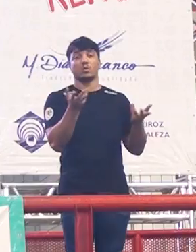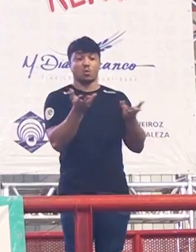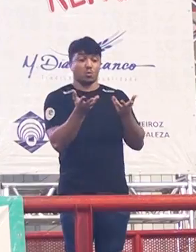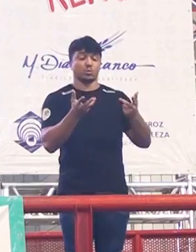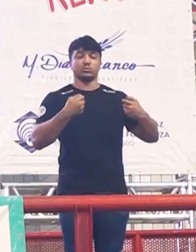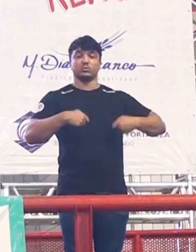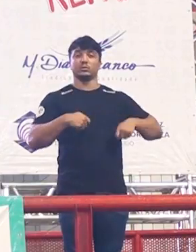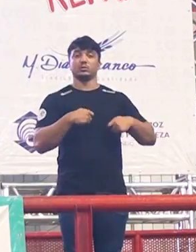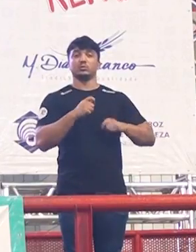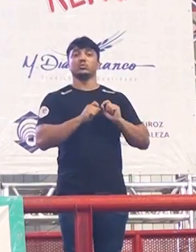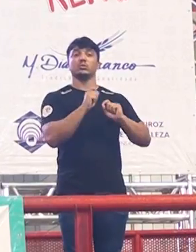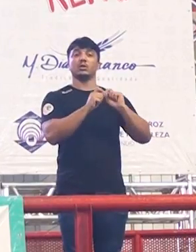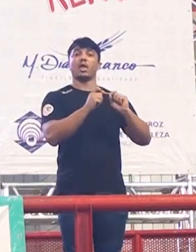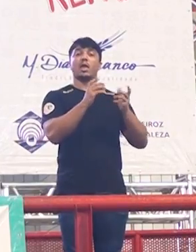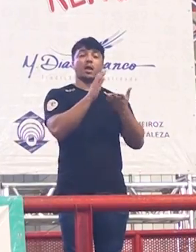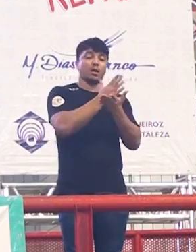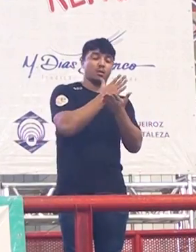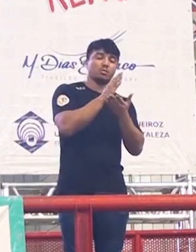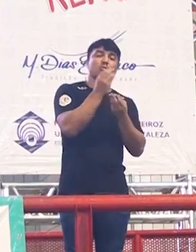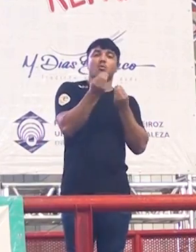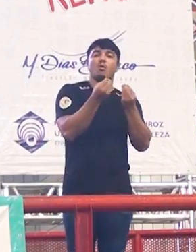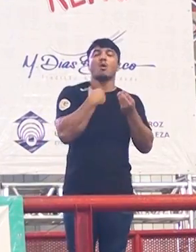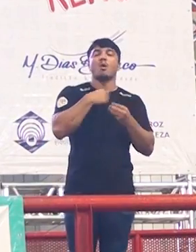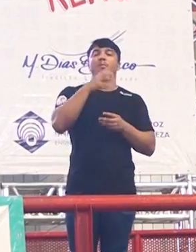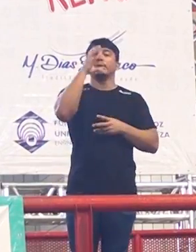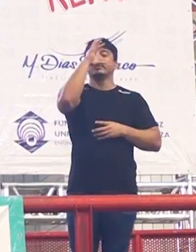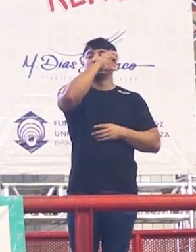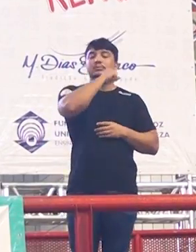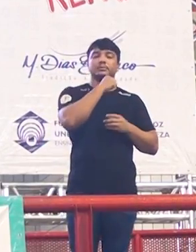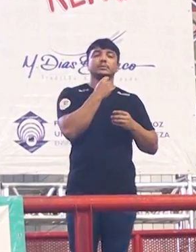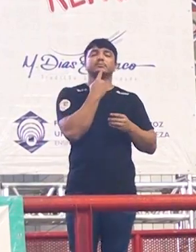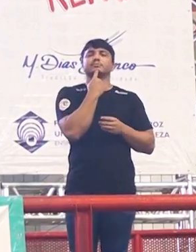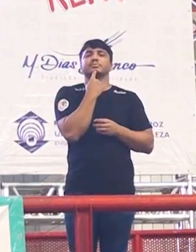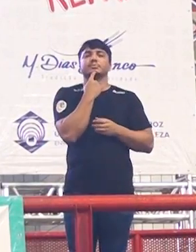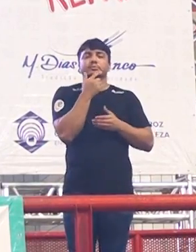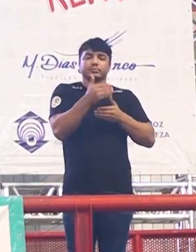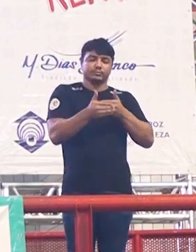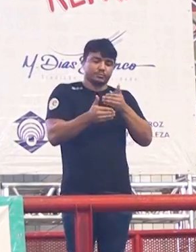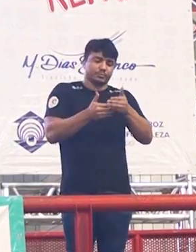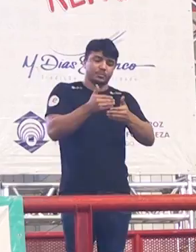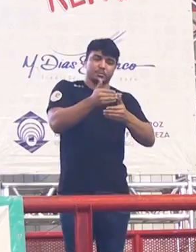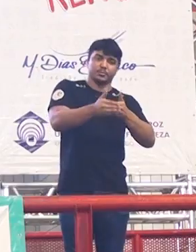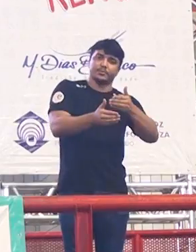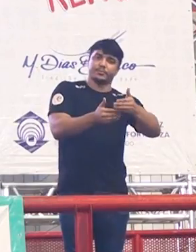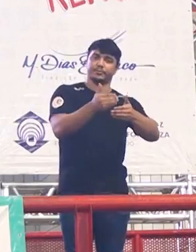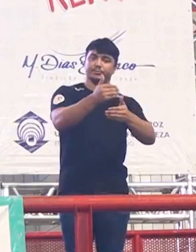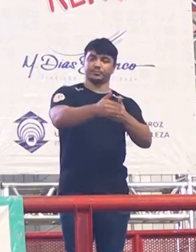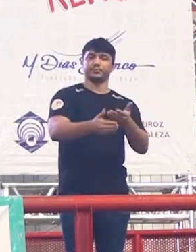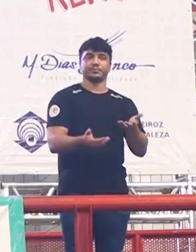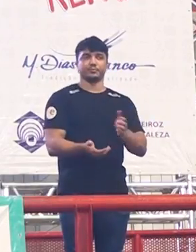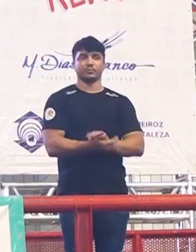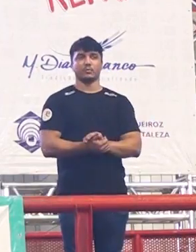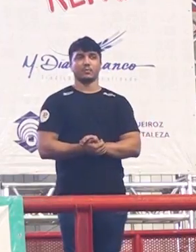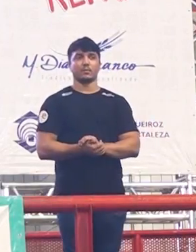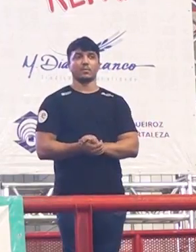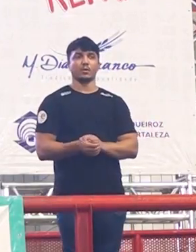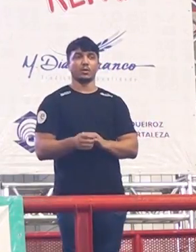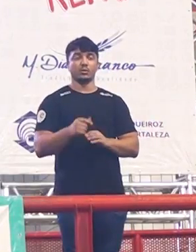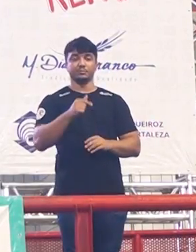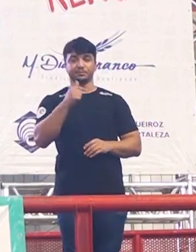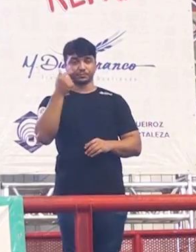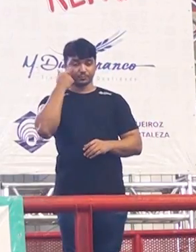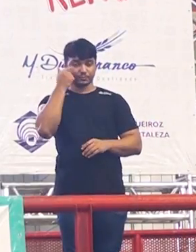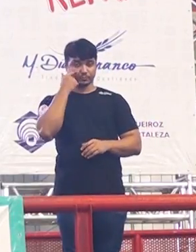hoje com algumas noções, nem que sejam superficiais, sobre cada fonte de energia. Eu vou dizer o nome das 7